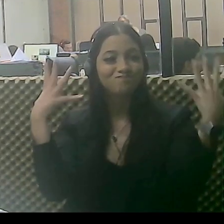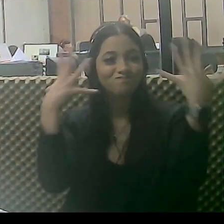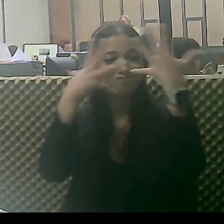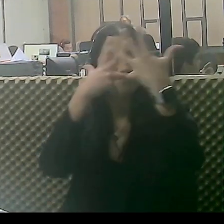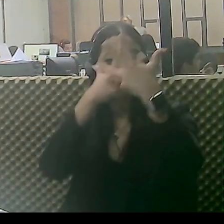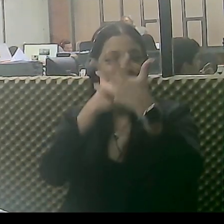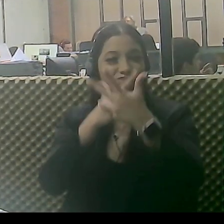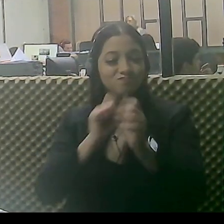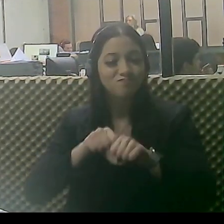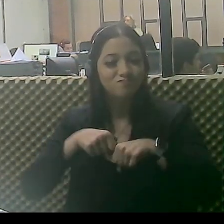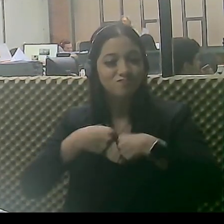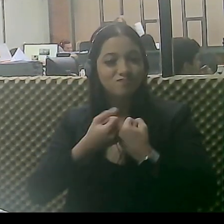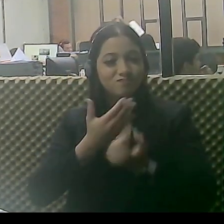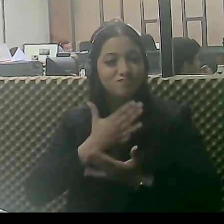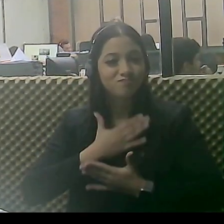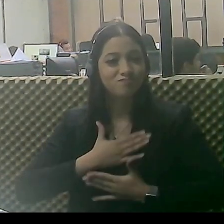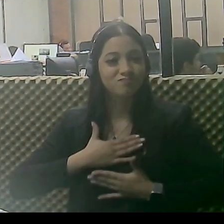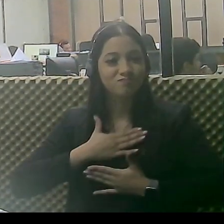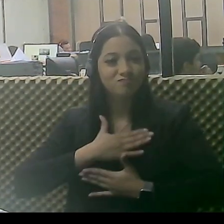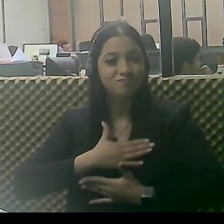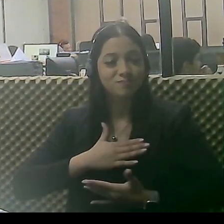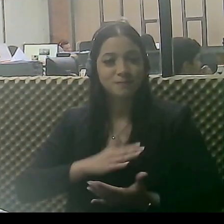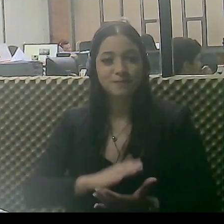bonita, intensa e acolhedora.